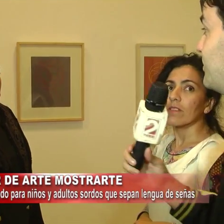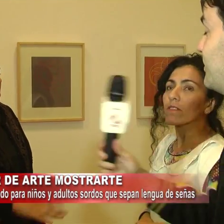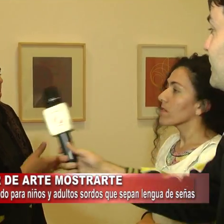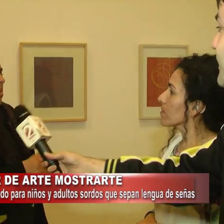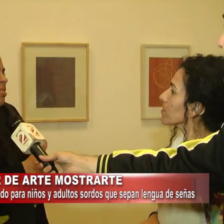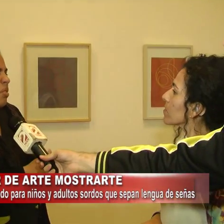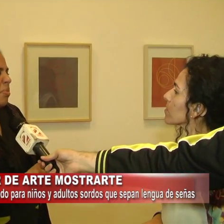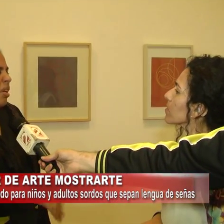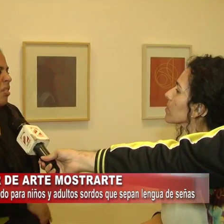exposición?